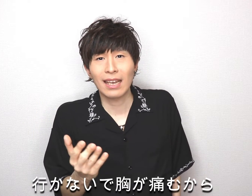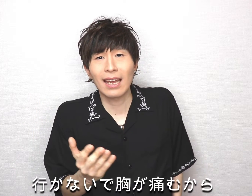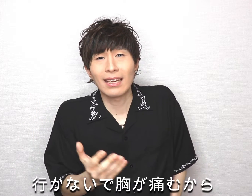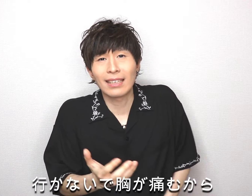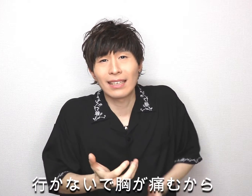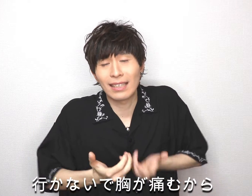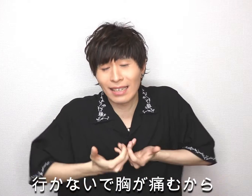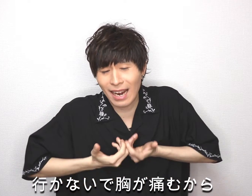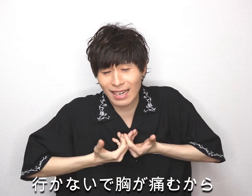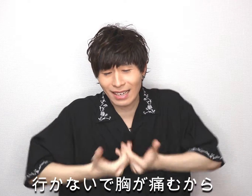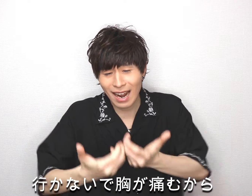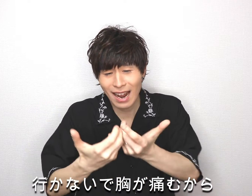行か